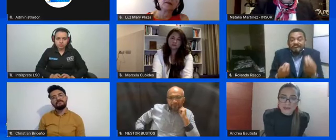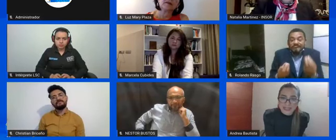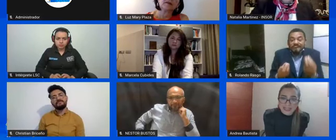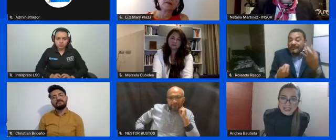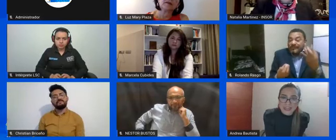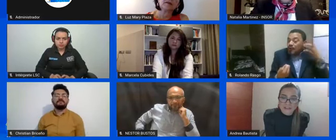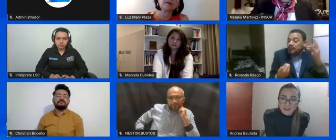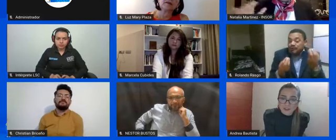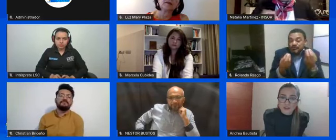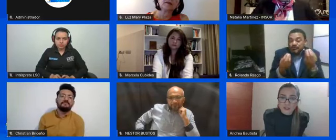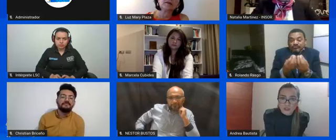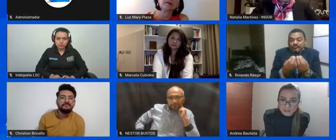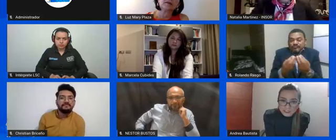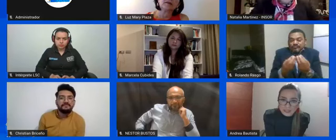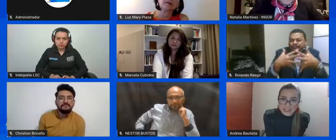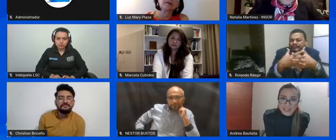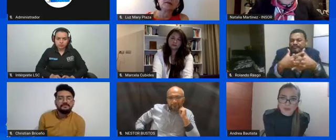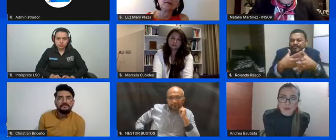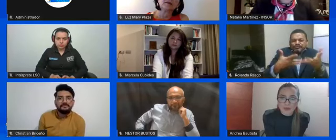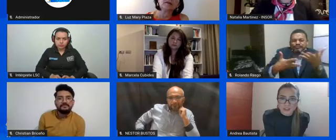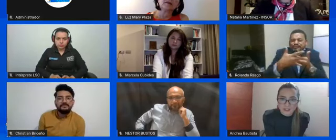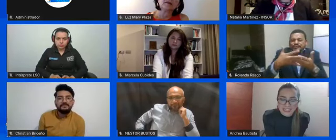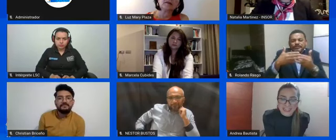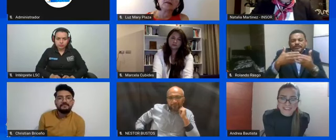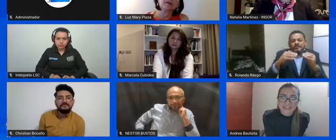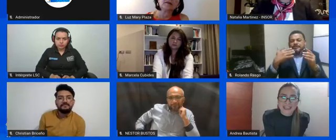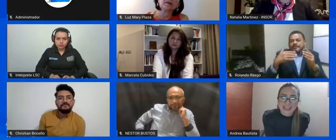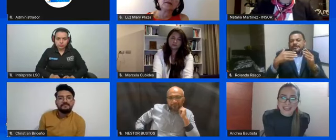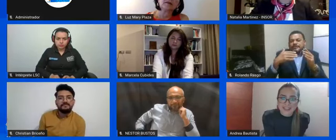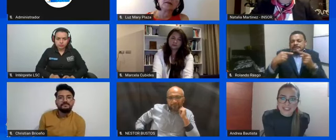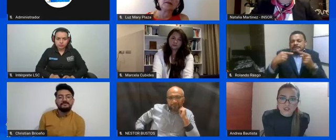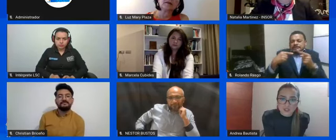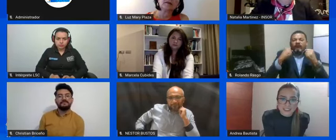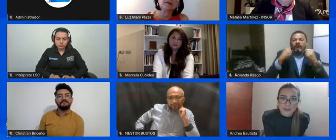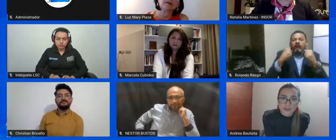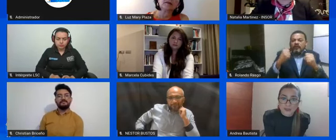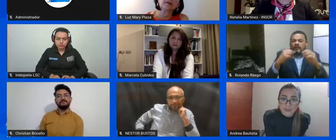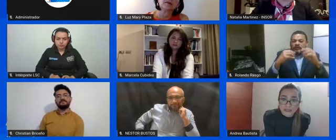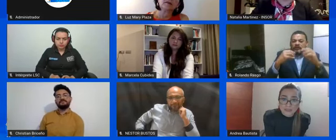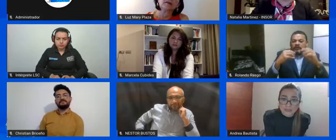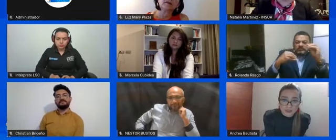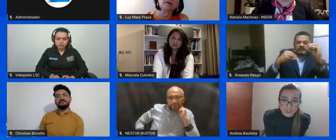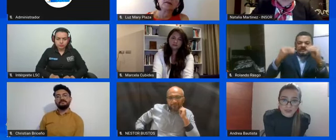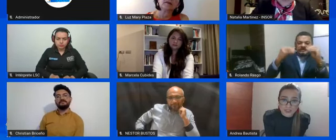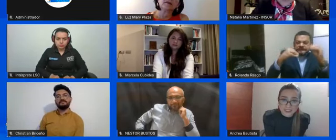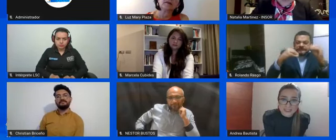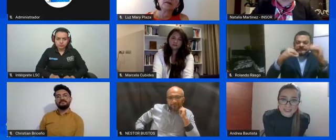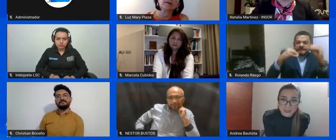Entonces, también han habido dentro del equipo de profesionales del INSOR, ha estado también las personas sordas siempre